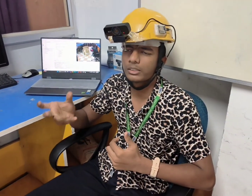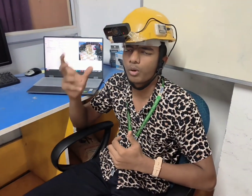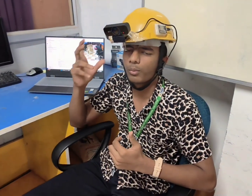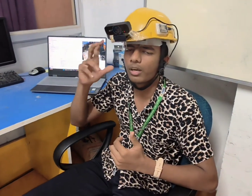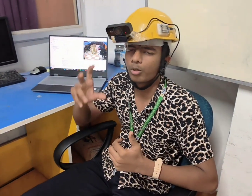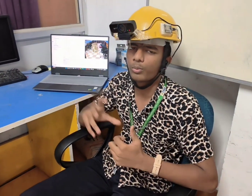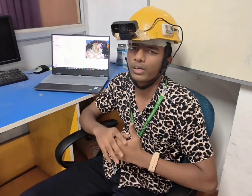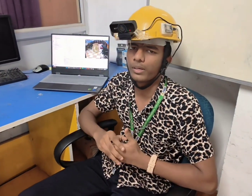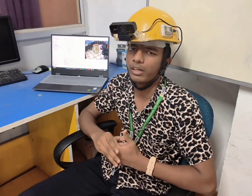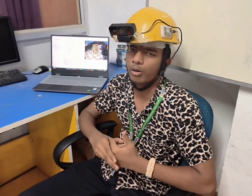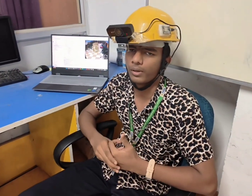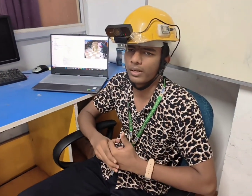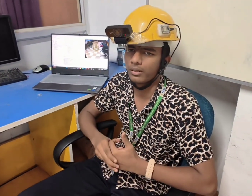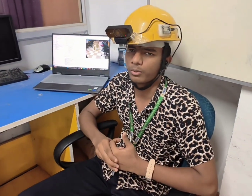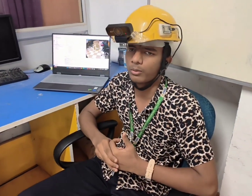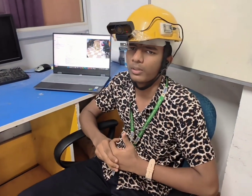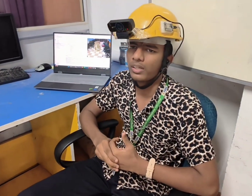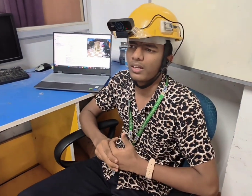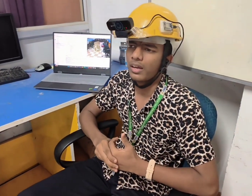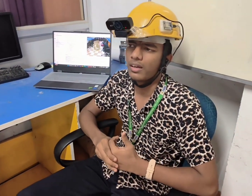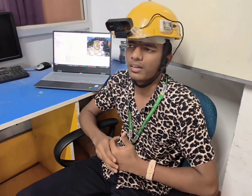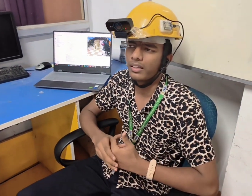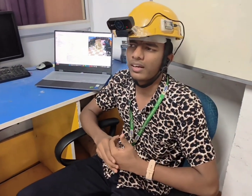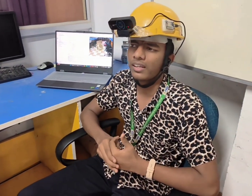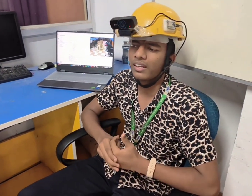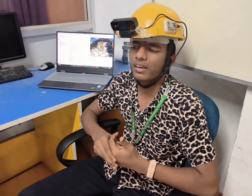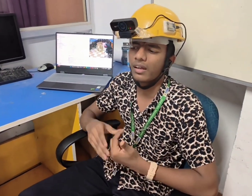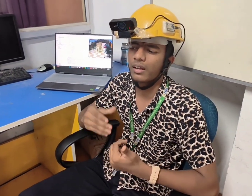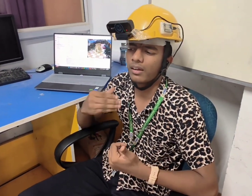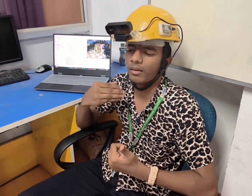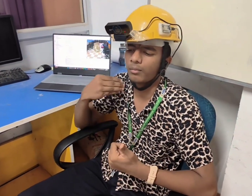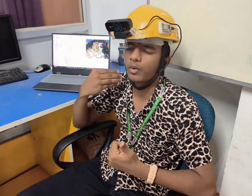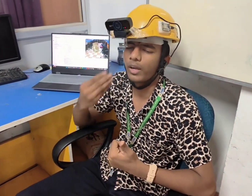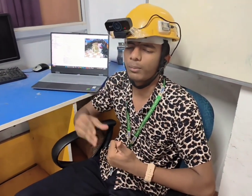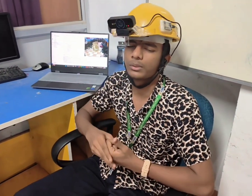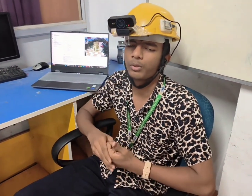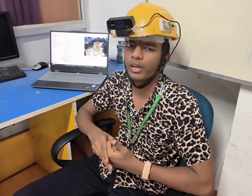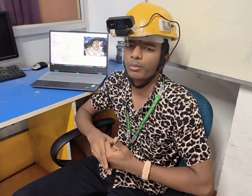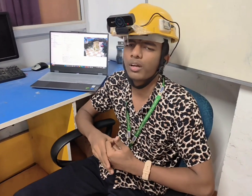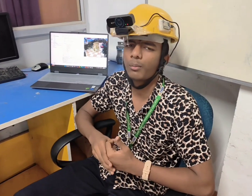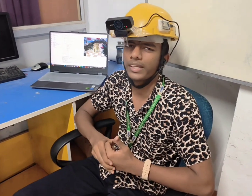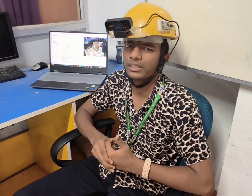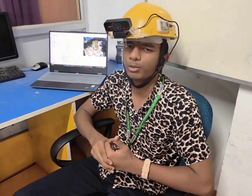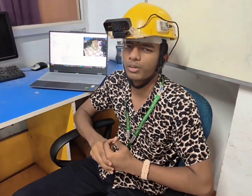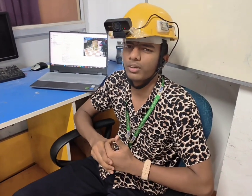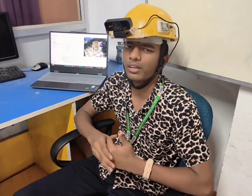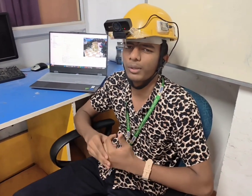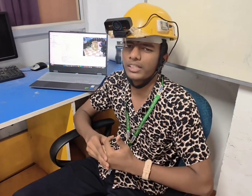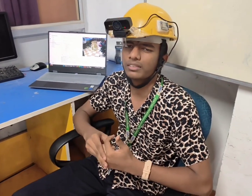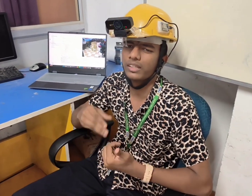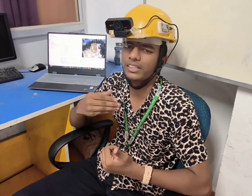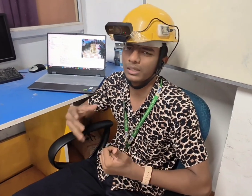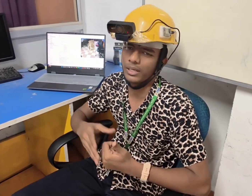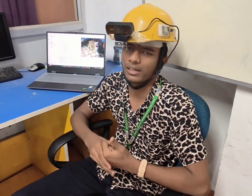அப்ளிகேஷன் மூலமாக கண்ட்ரோல் பண்ணுற மாதிரி டெவலப் பண்ணலான்னு இருக்கோம். இதனால் வாய் பேச முடியாதவங்க கம்யூனிகேஷன் வந்து ஈஸியாக